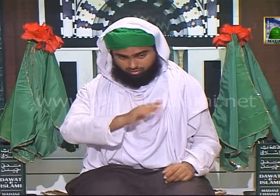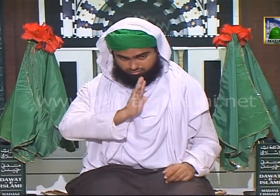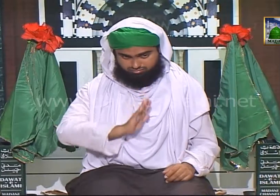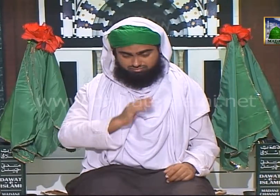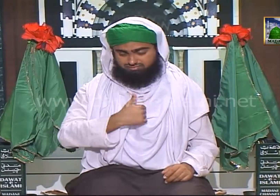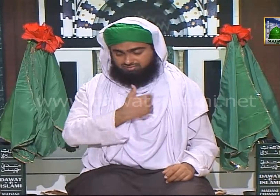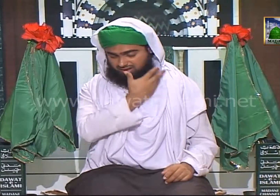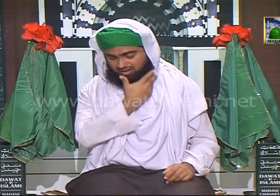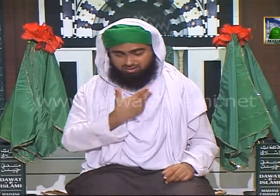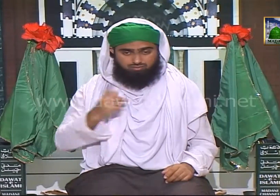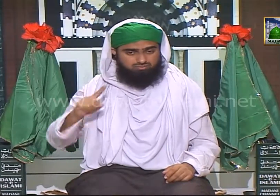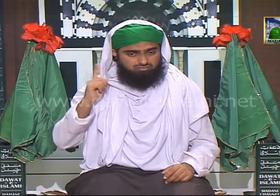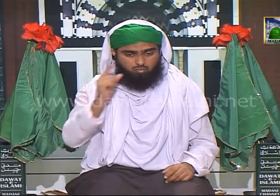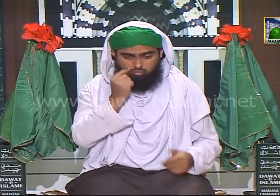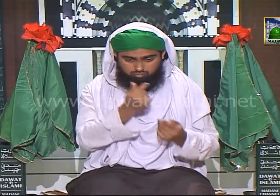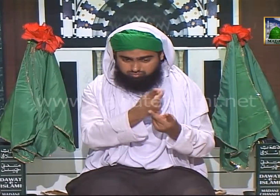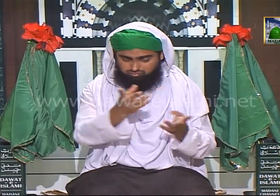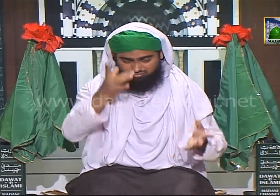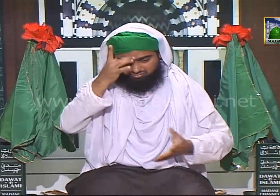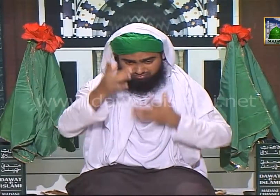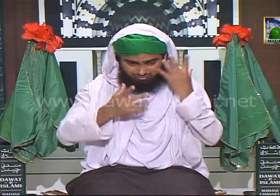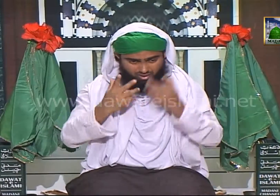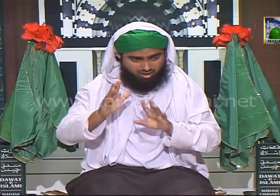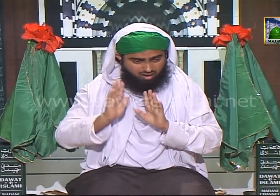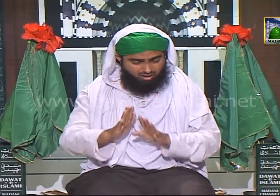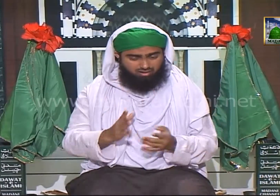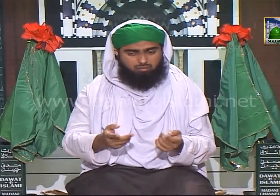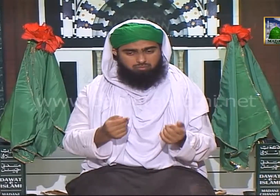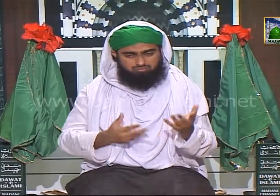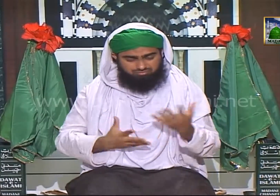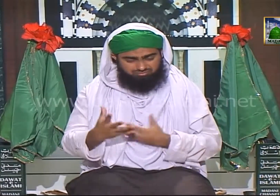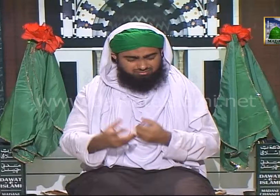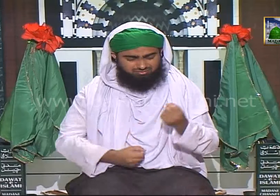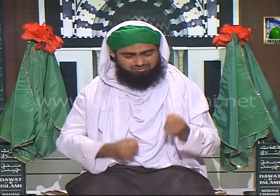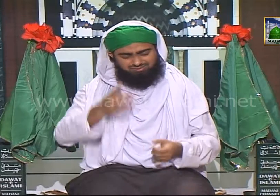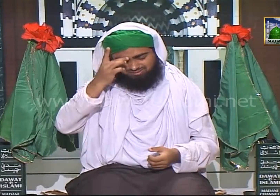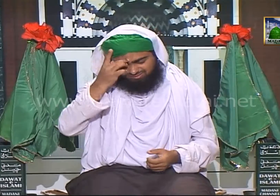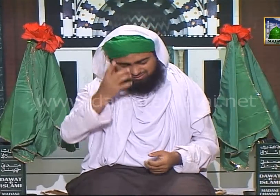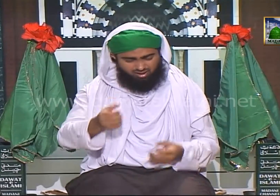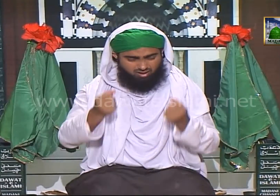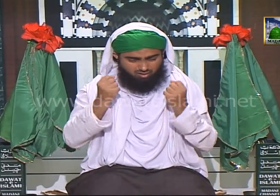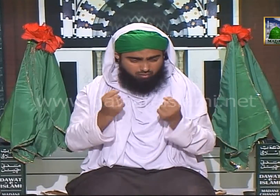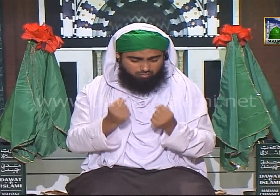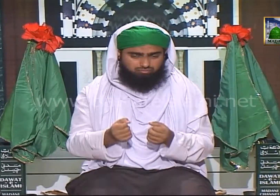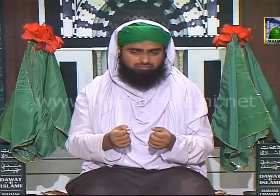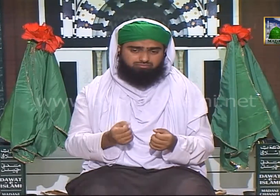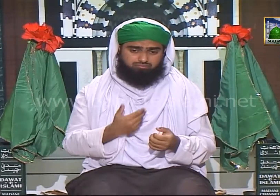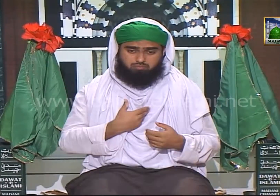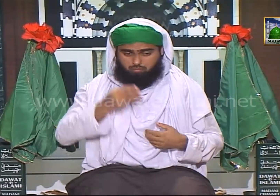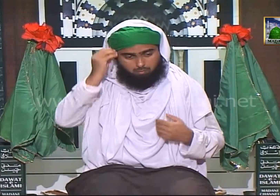हाल मिलेगा, मरता होगा, बेरोजगारी में, बीमारियों में सड़ता होगा, लेकिन अना उसको नहीं छोड़, उसको पता नहीं कि मैं ना कर रहा हूं। पता